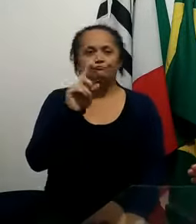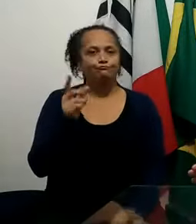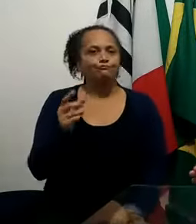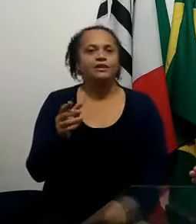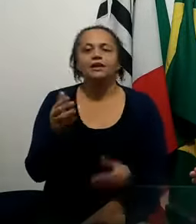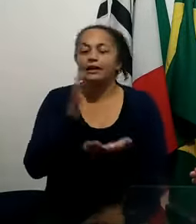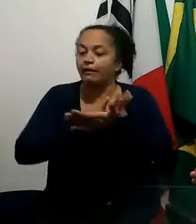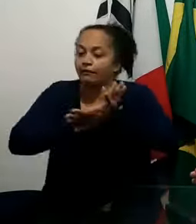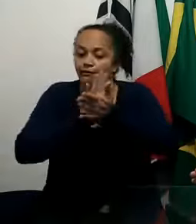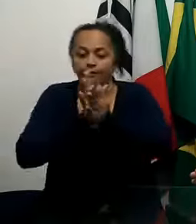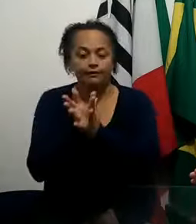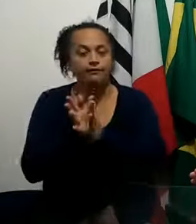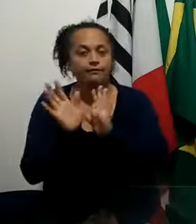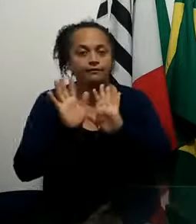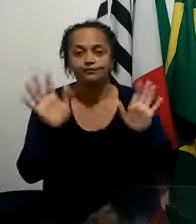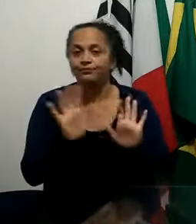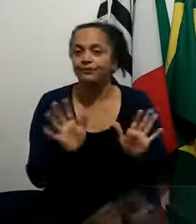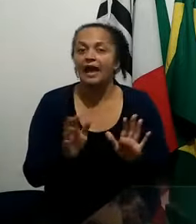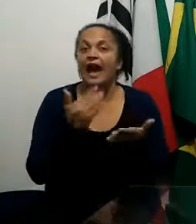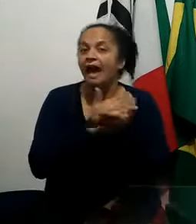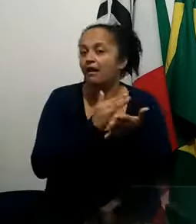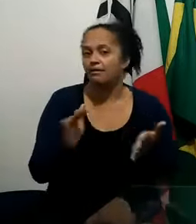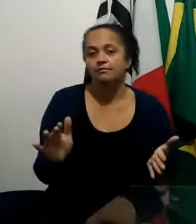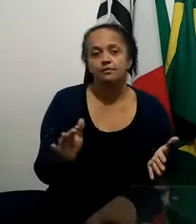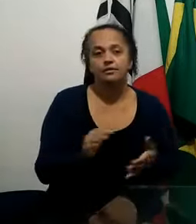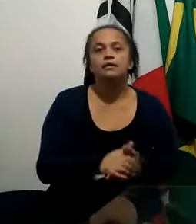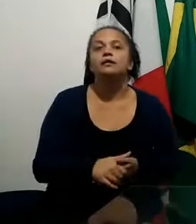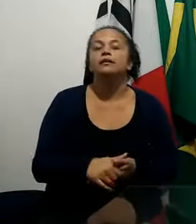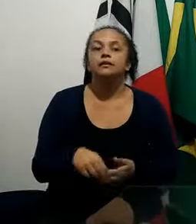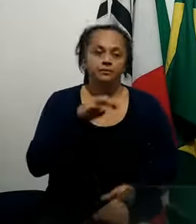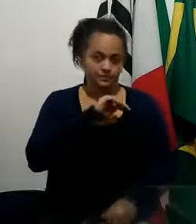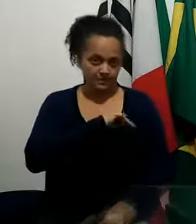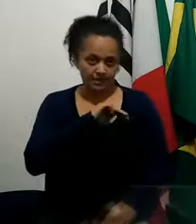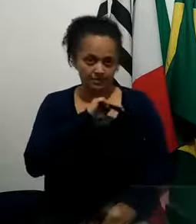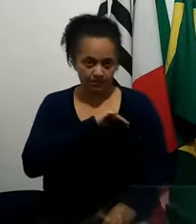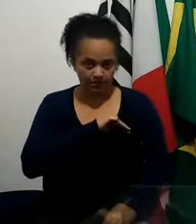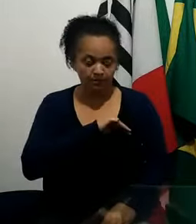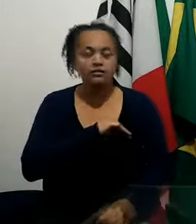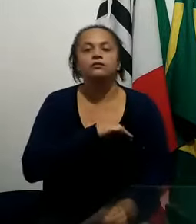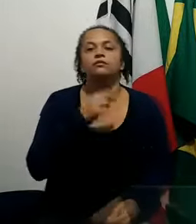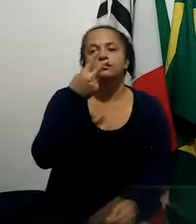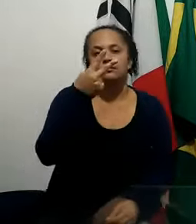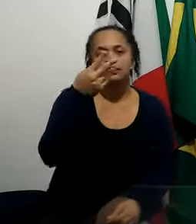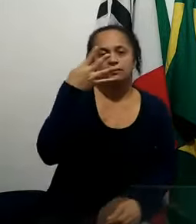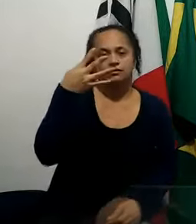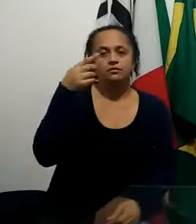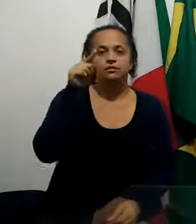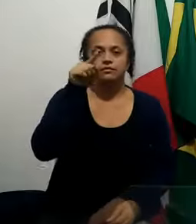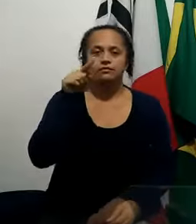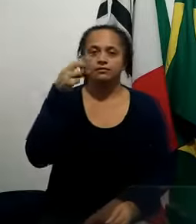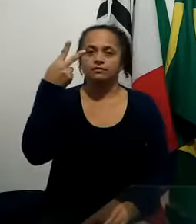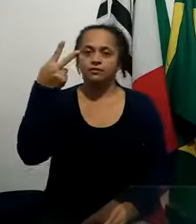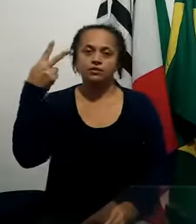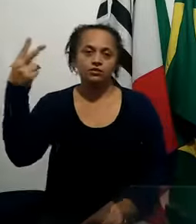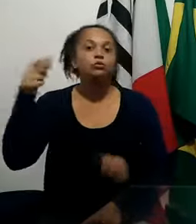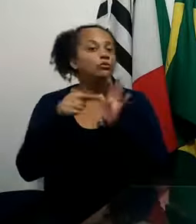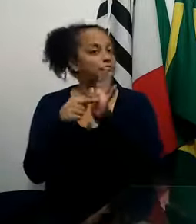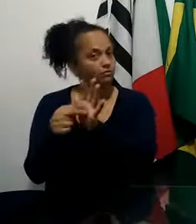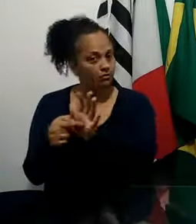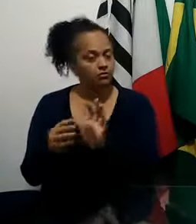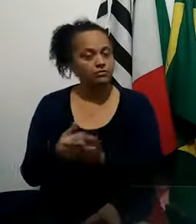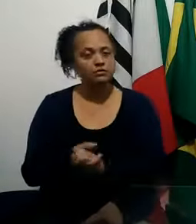isso. Mateus 24, 22. A grande tribulação vai terminar